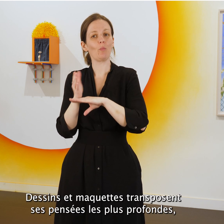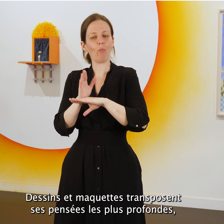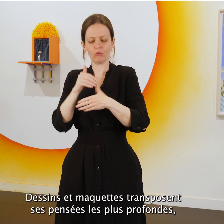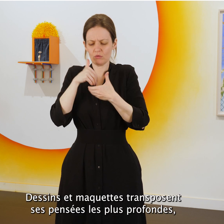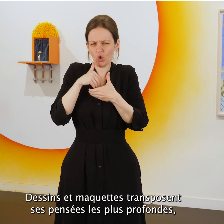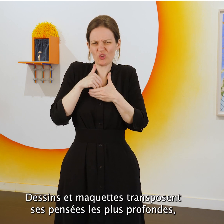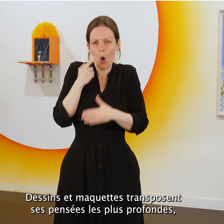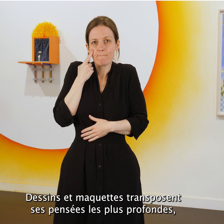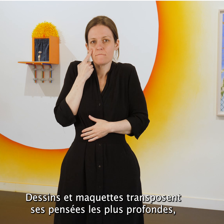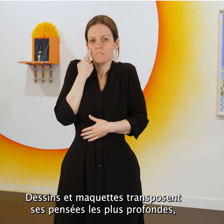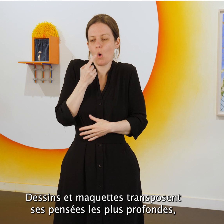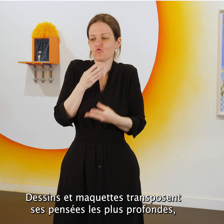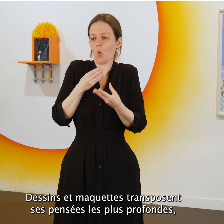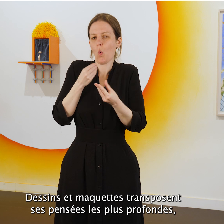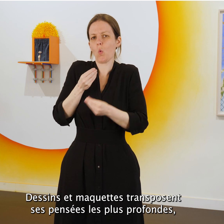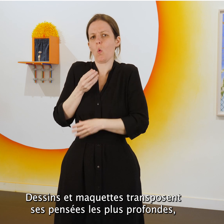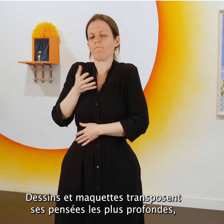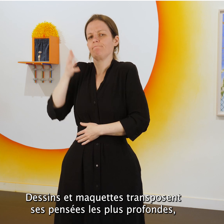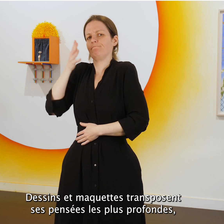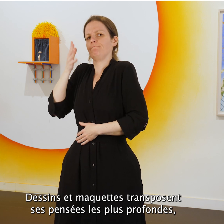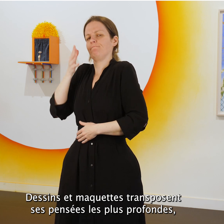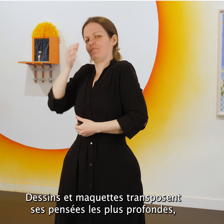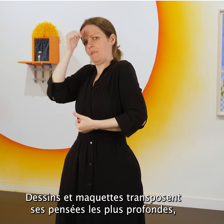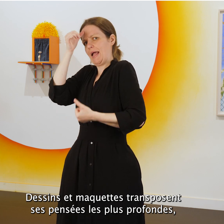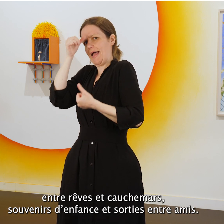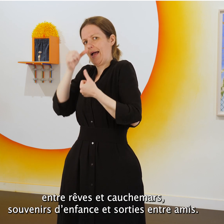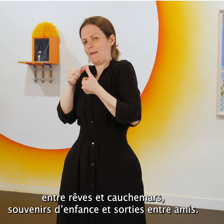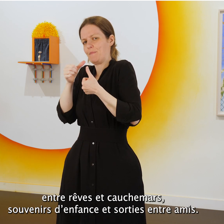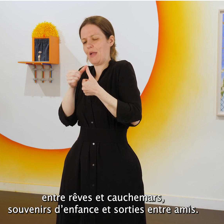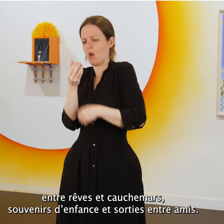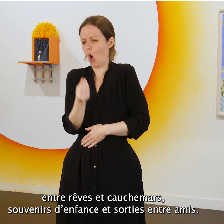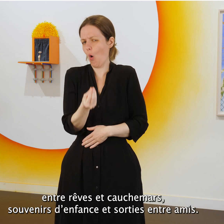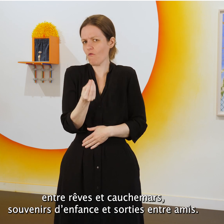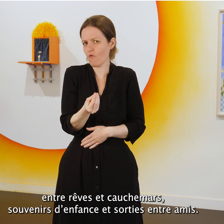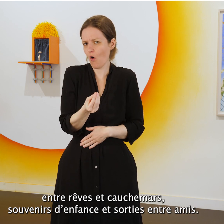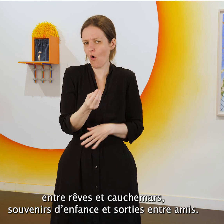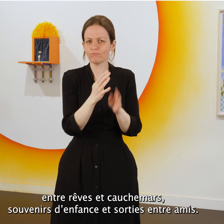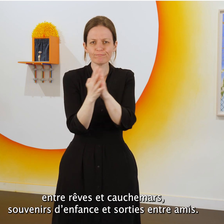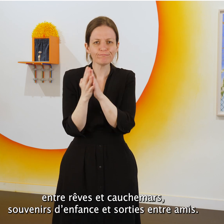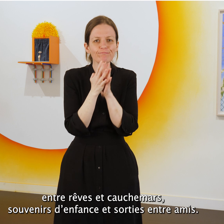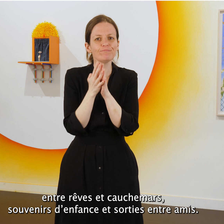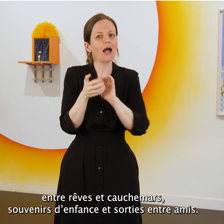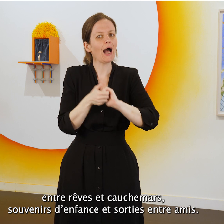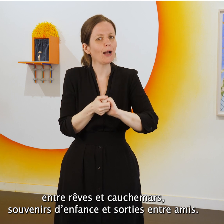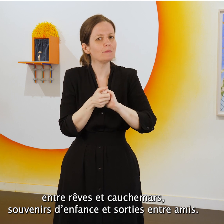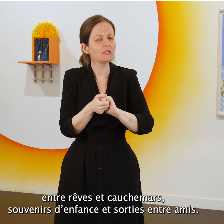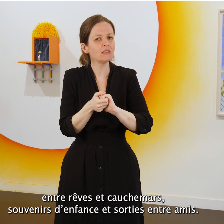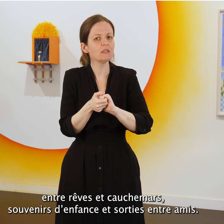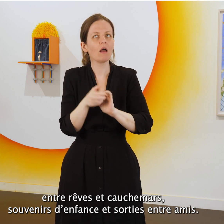Dessins et maquettes transposent ses pensées les plus profondes, entre rêves et cauchemars, souvenirs d'enfance et